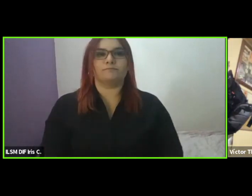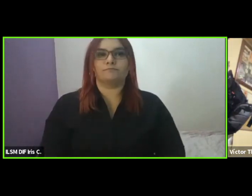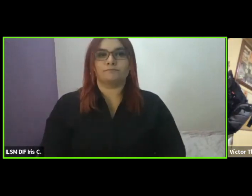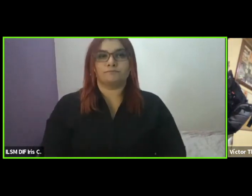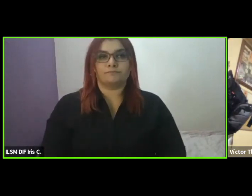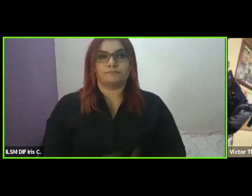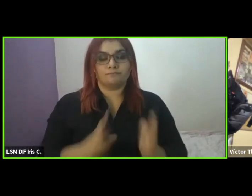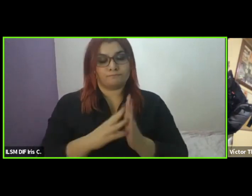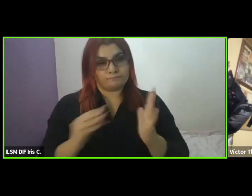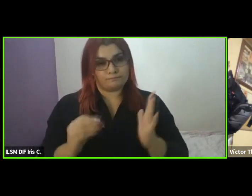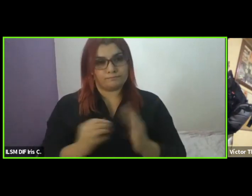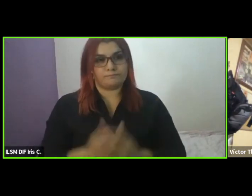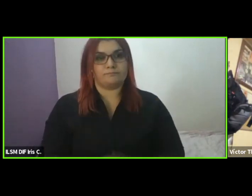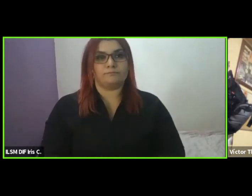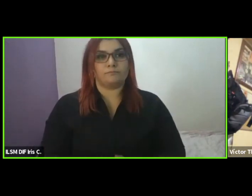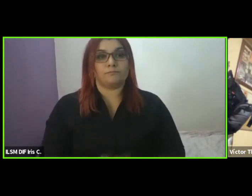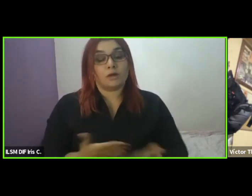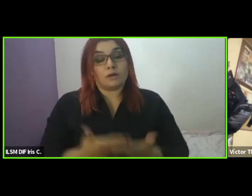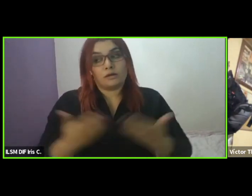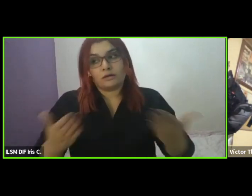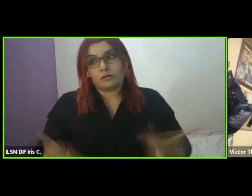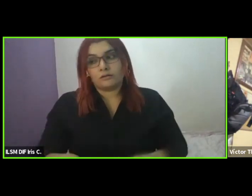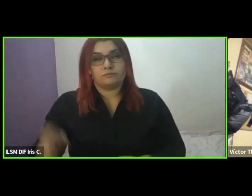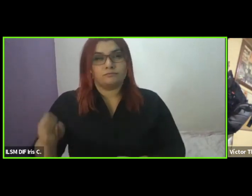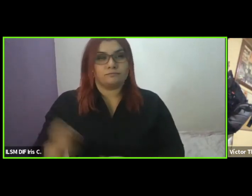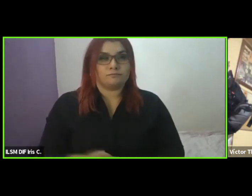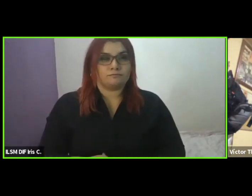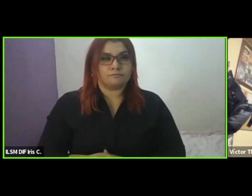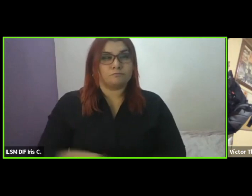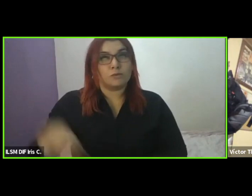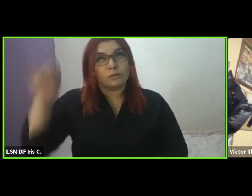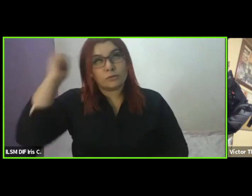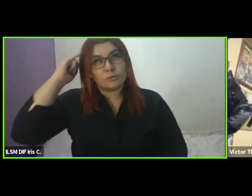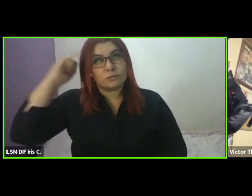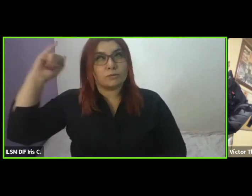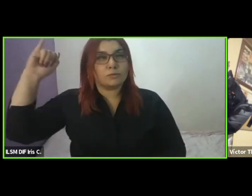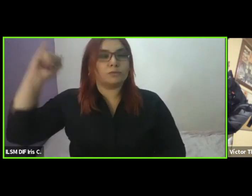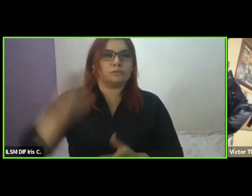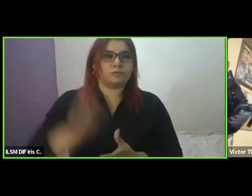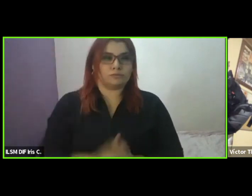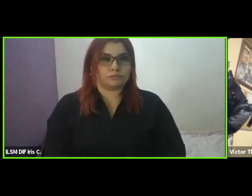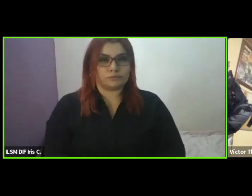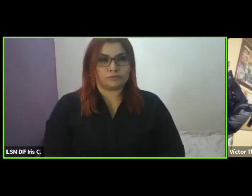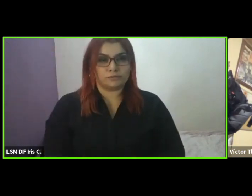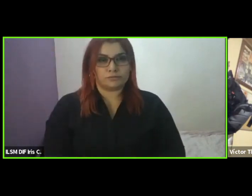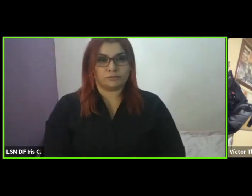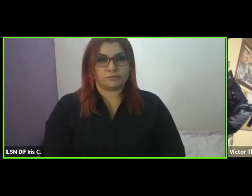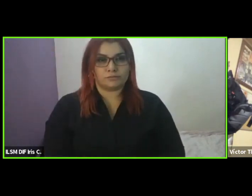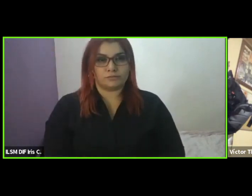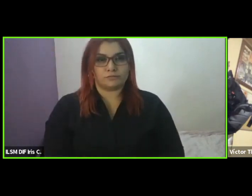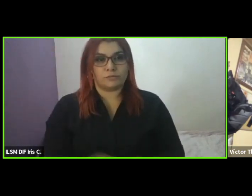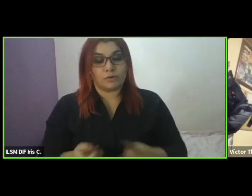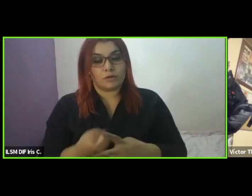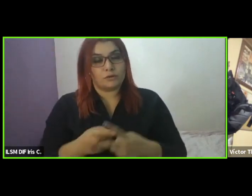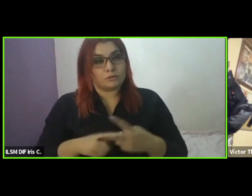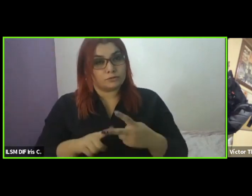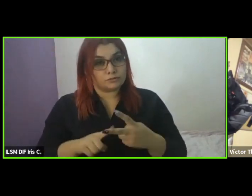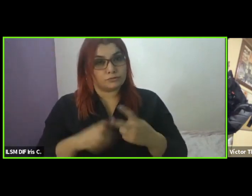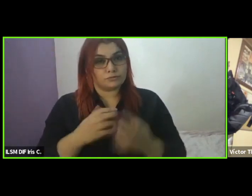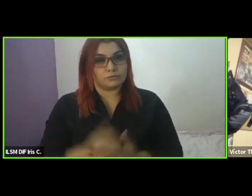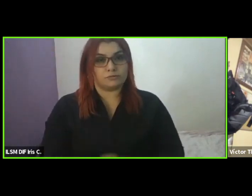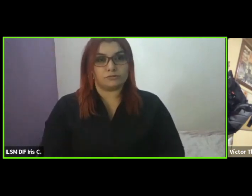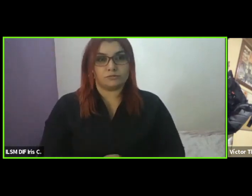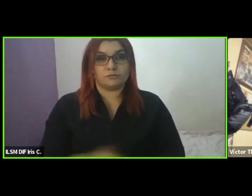Con respecto a las ideas que les vengo a plantear ahorita, parten precisamente de ese interés